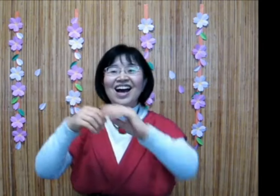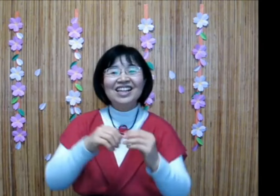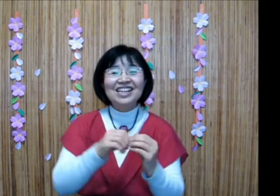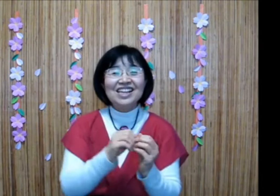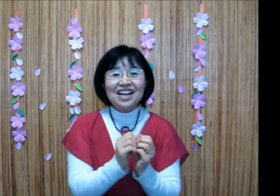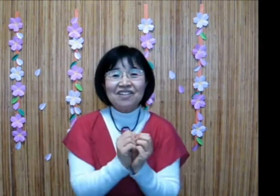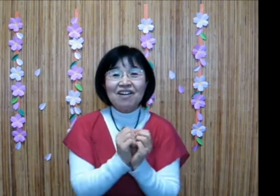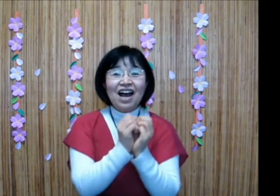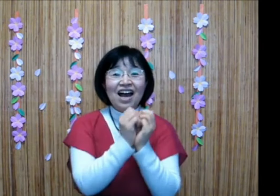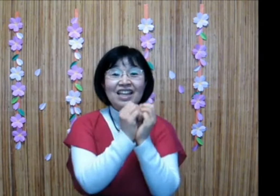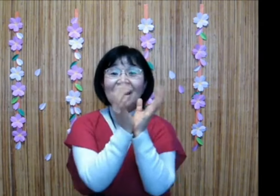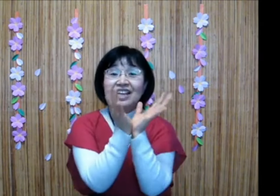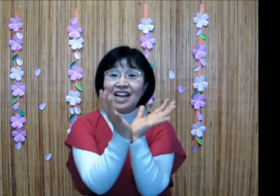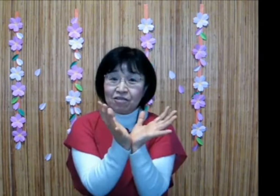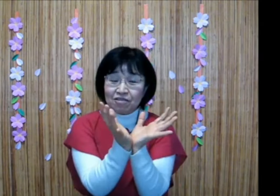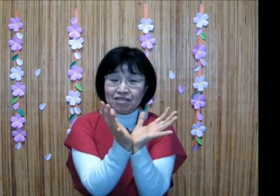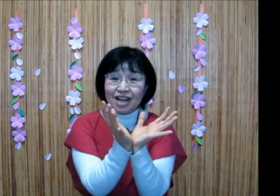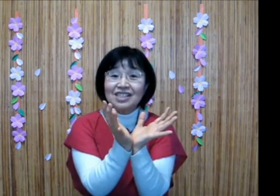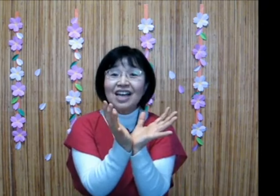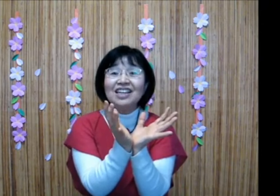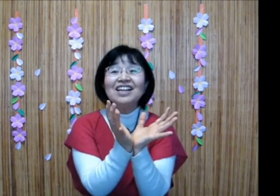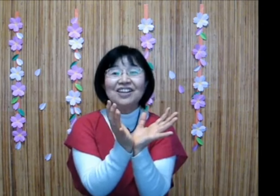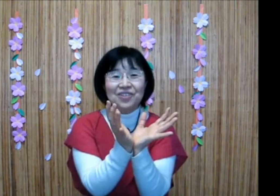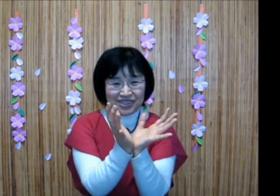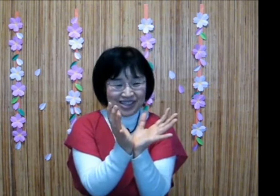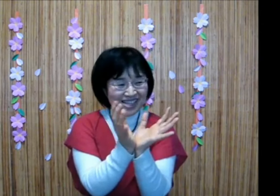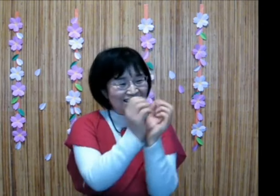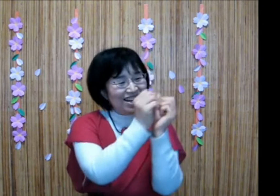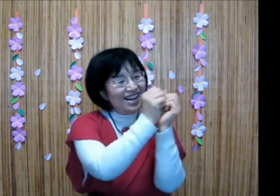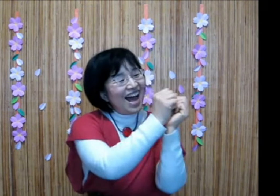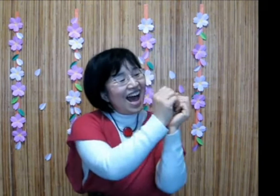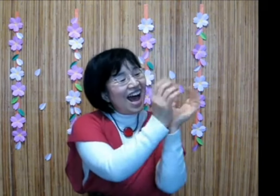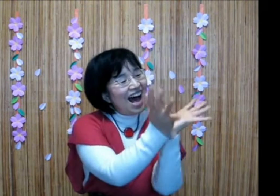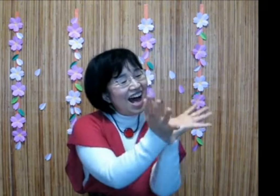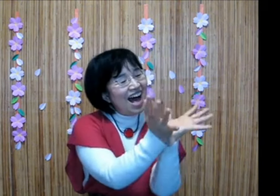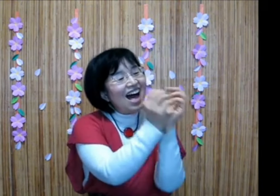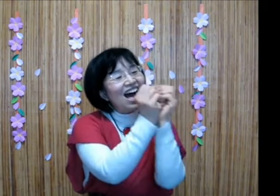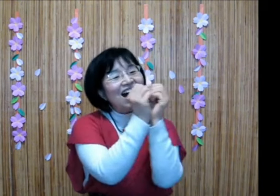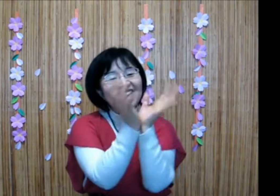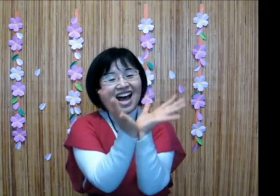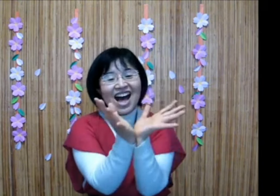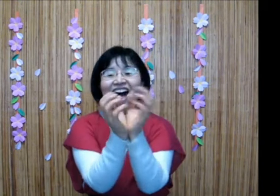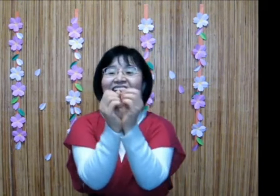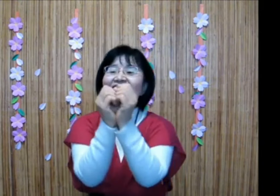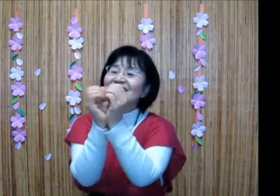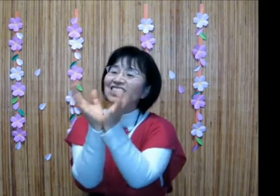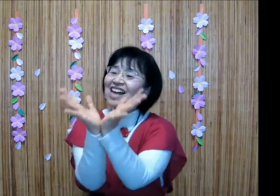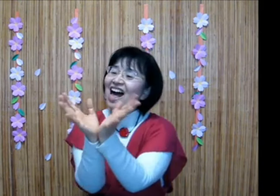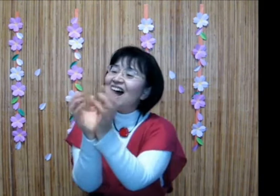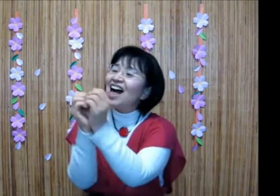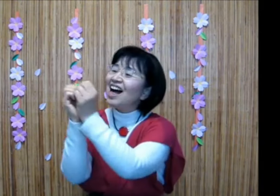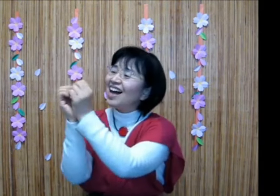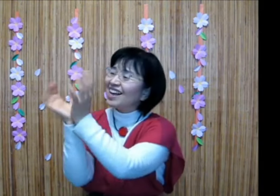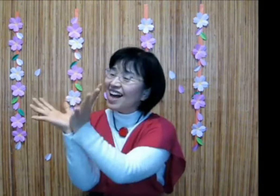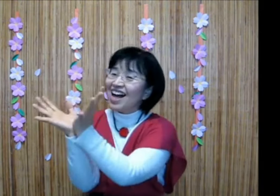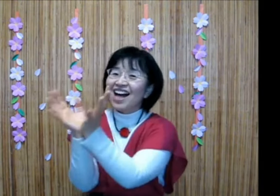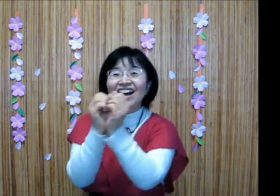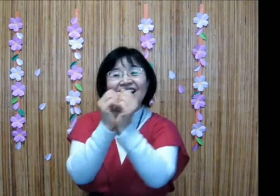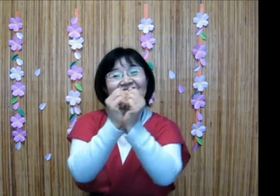花盛りは花が開く、たくさん開いている様子です。花盛